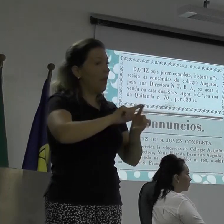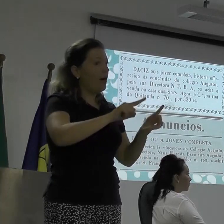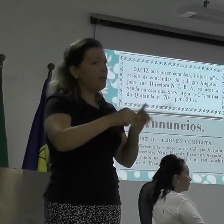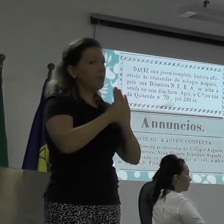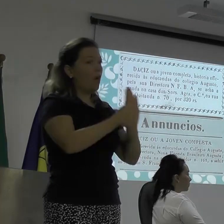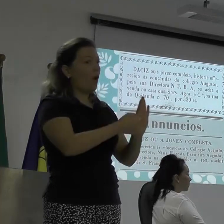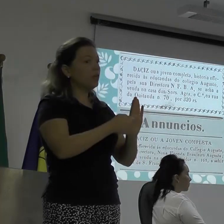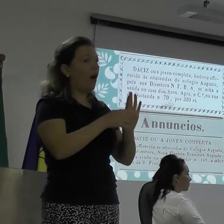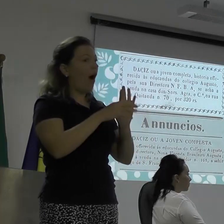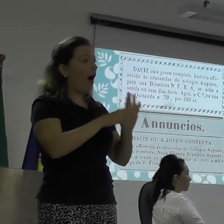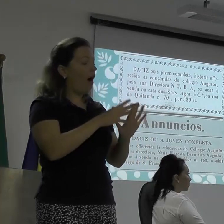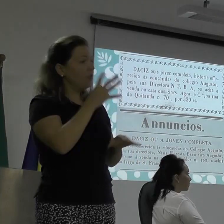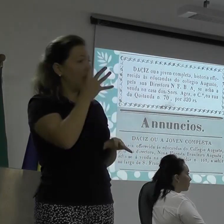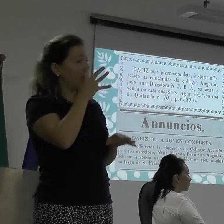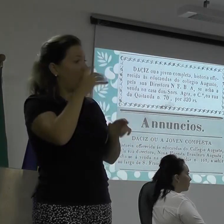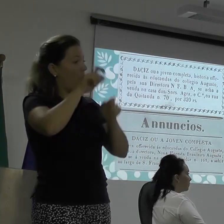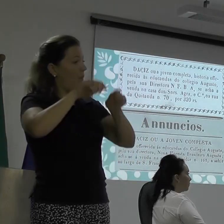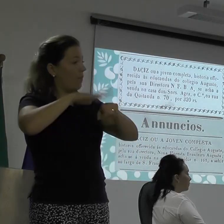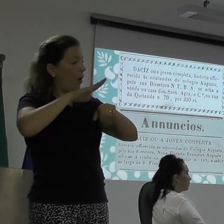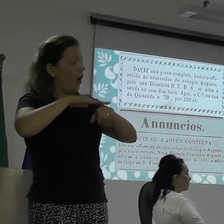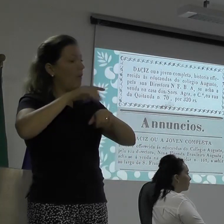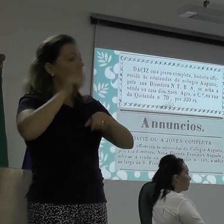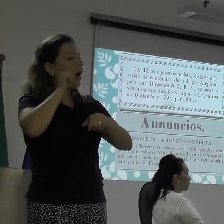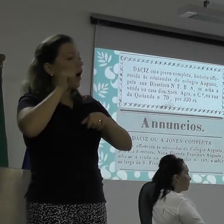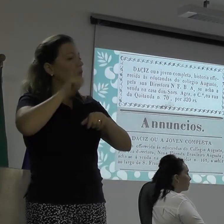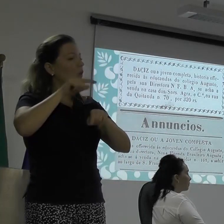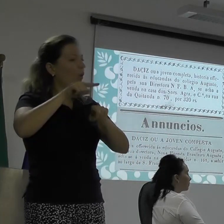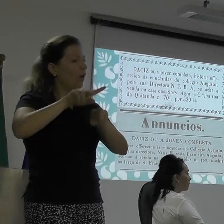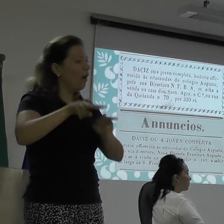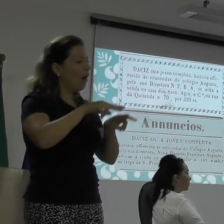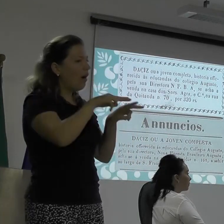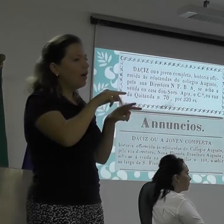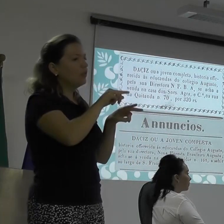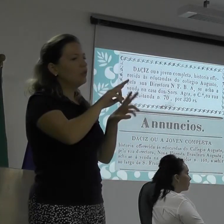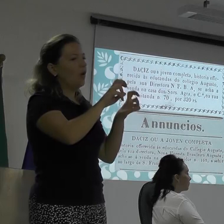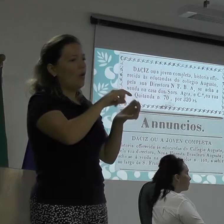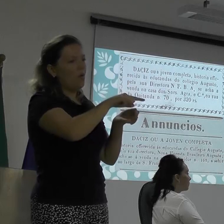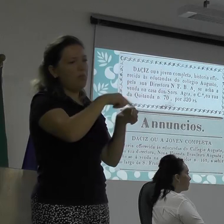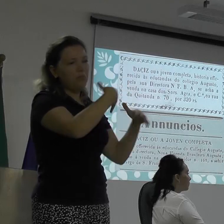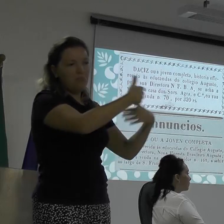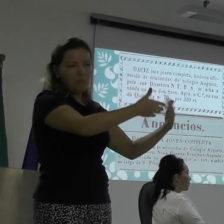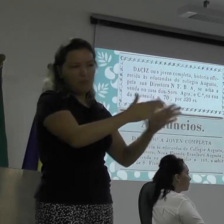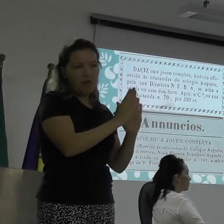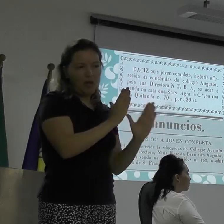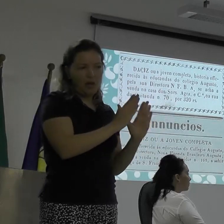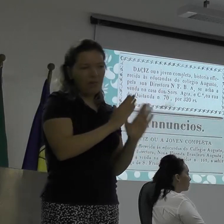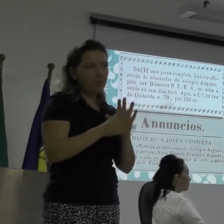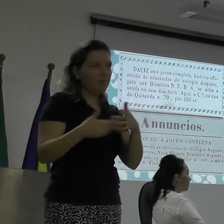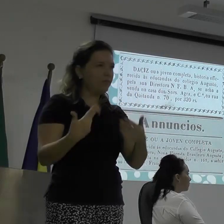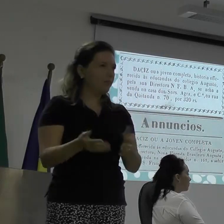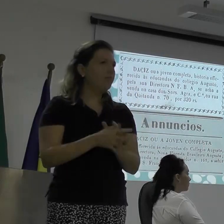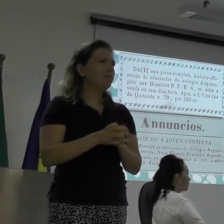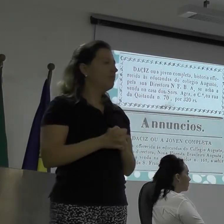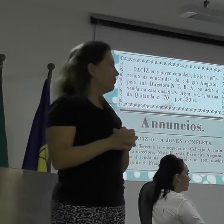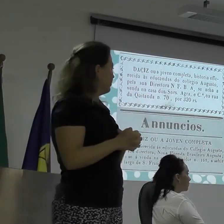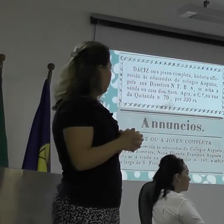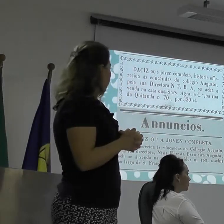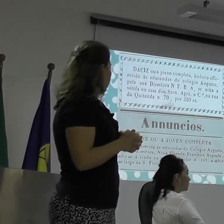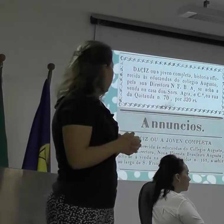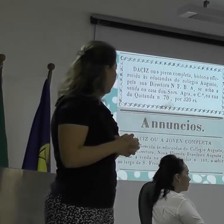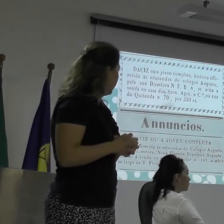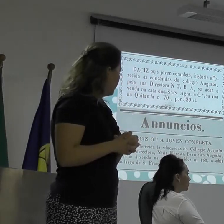autora pelos líderes Garibaldi e Azeglio, com quem se correspondeu durante algum tempo, conforme descreve Zaide